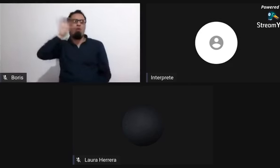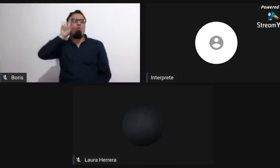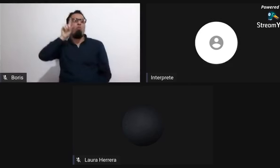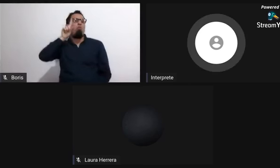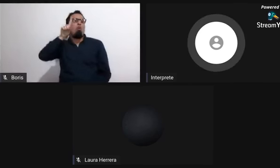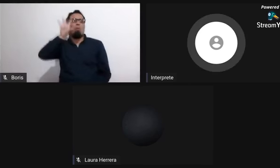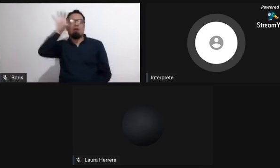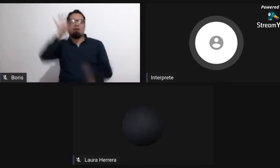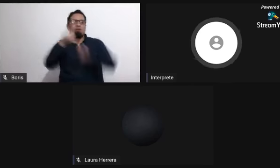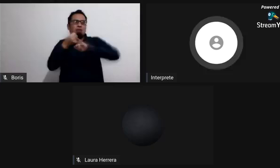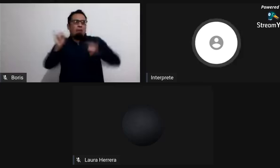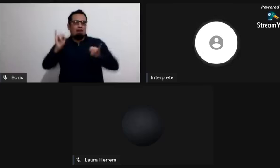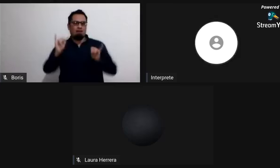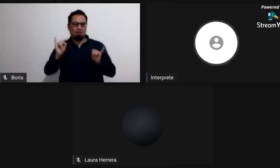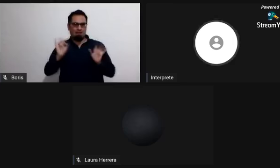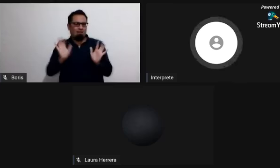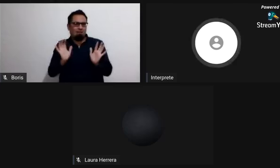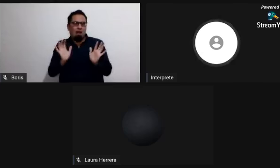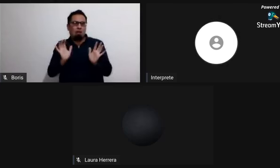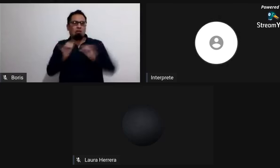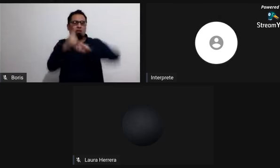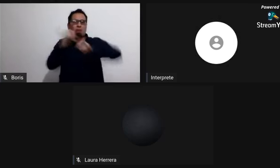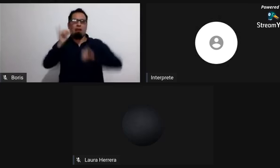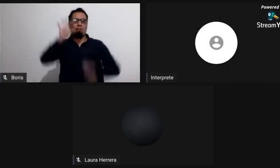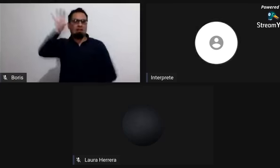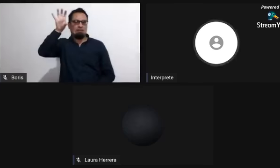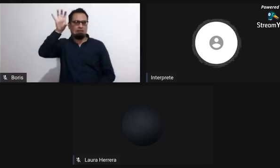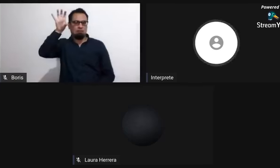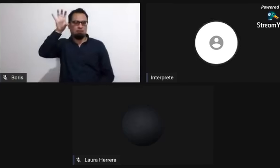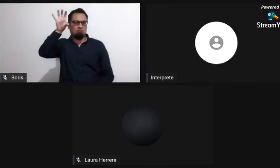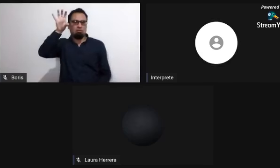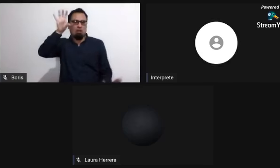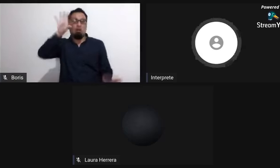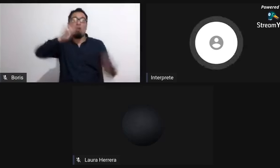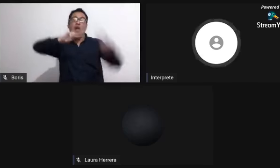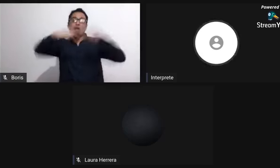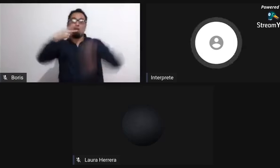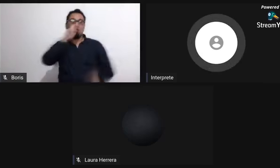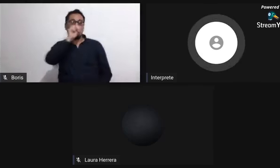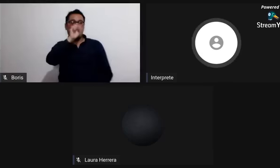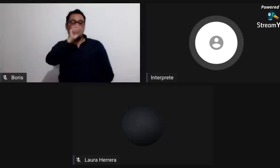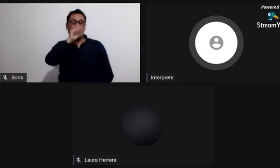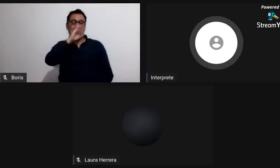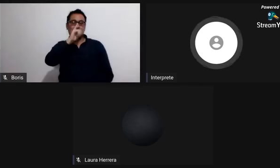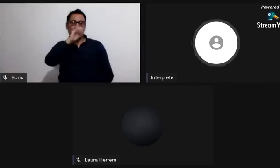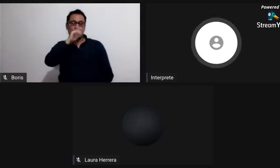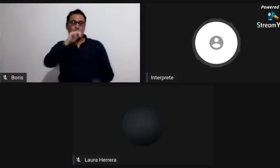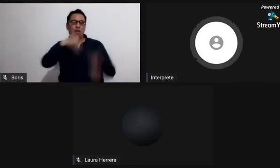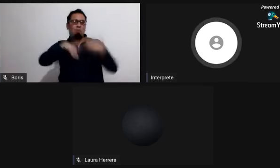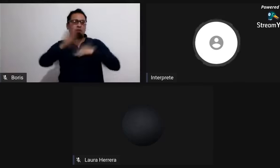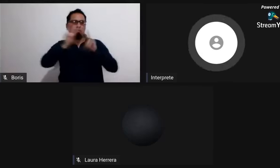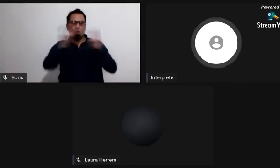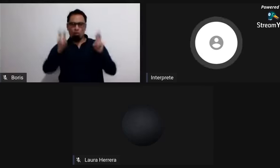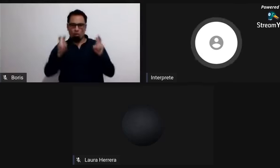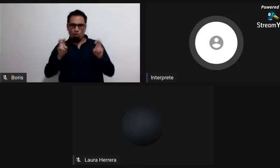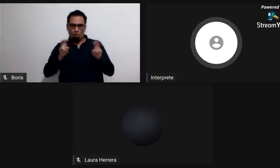Ya hoy hablamos incluso de país como nos vemos o nos reconocemos como un país